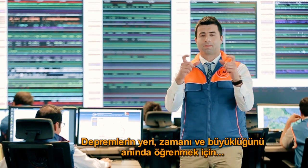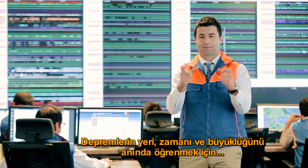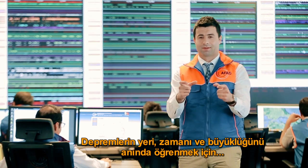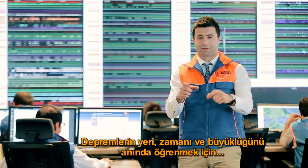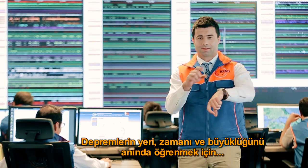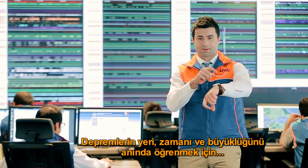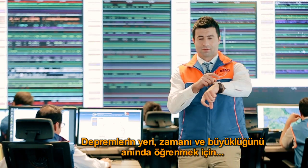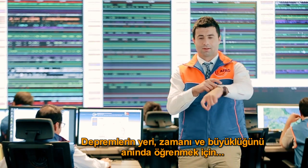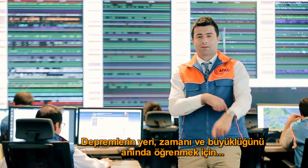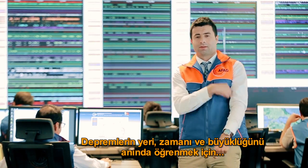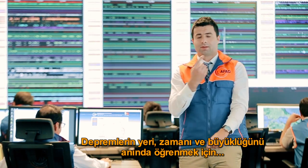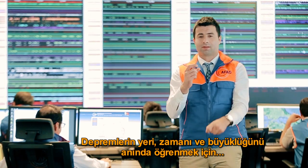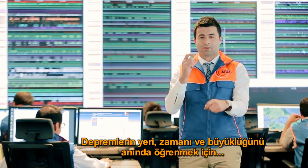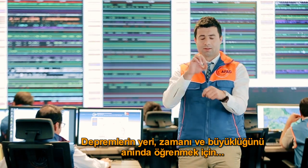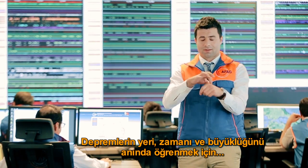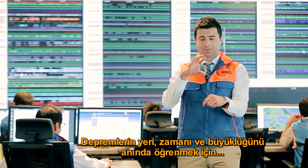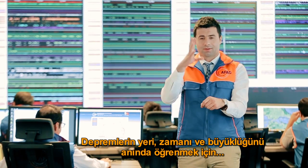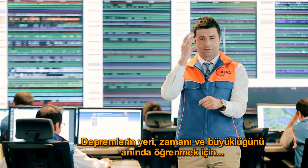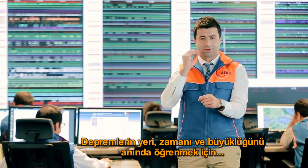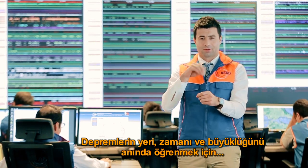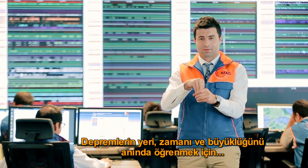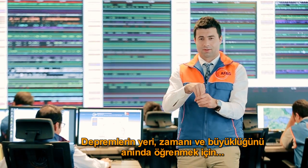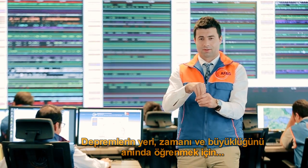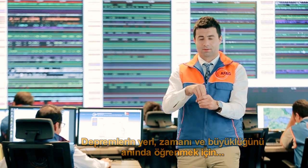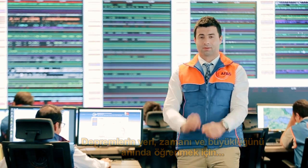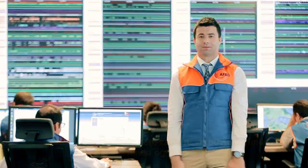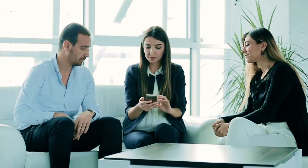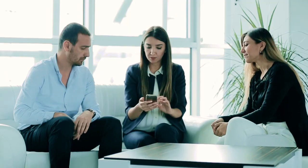Depremlerin yeri, zamanı ve büyüklüğünü anında öğrenmek için